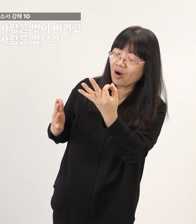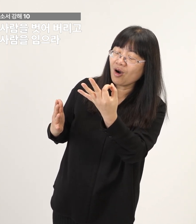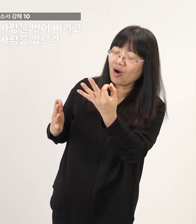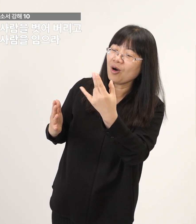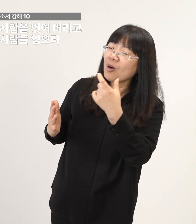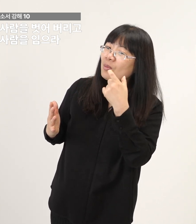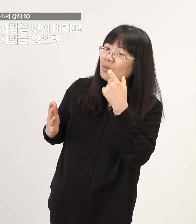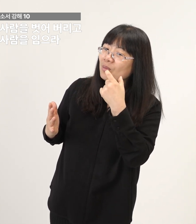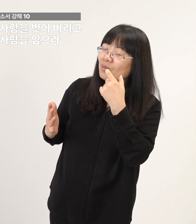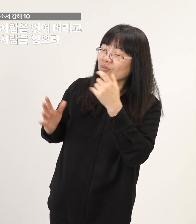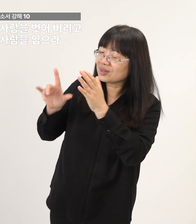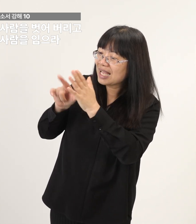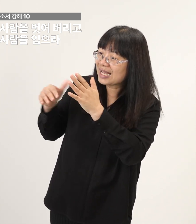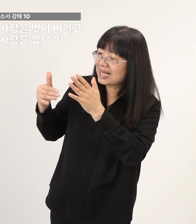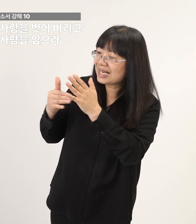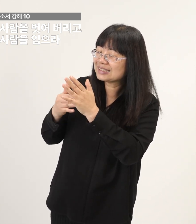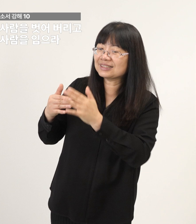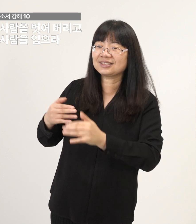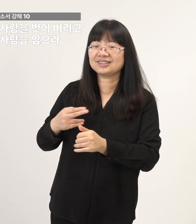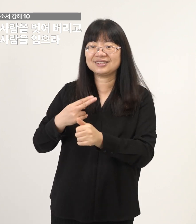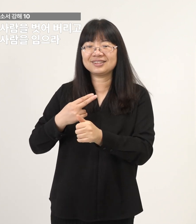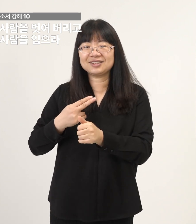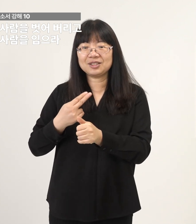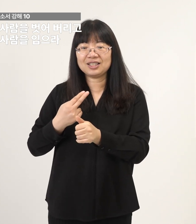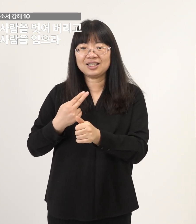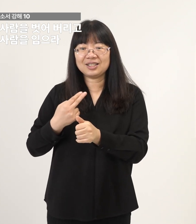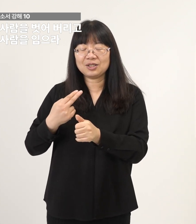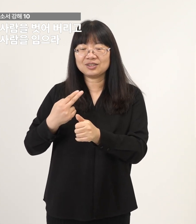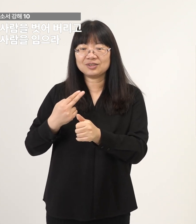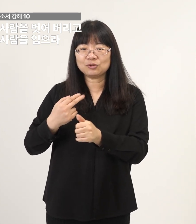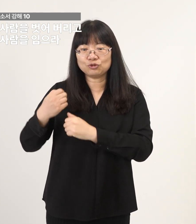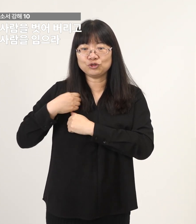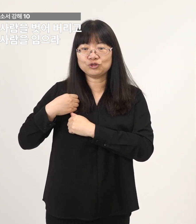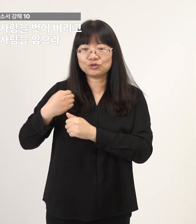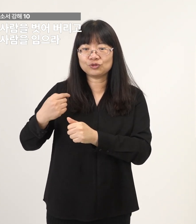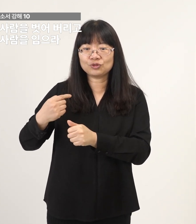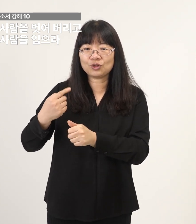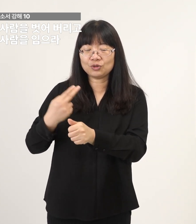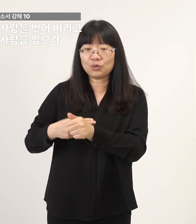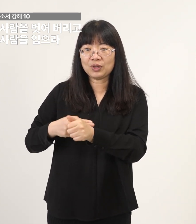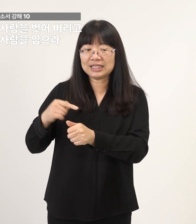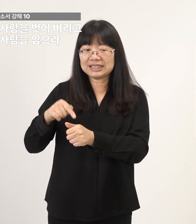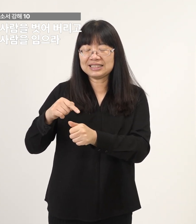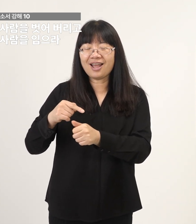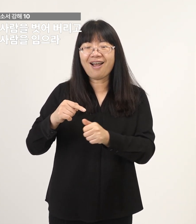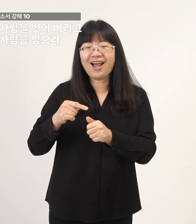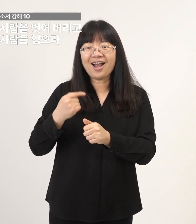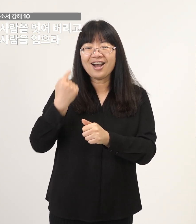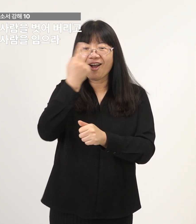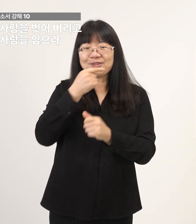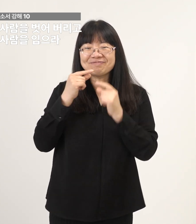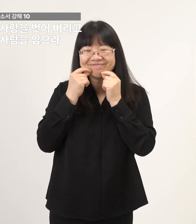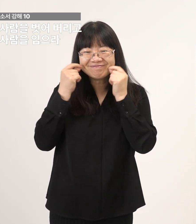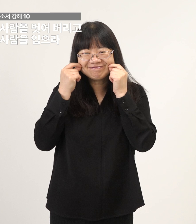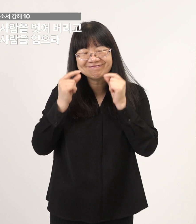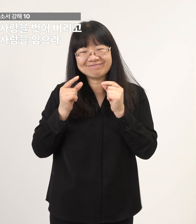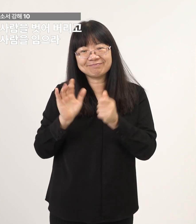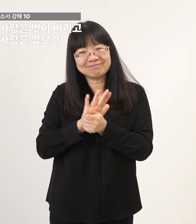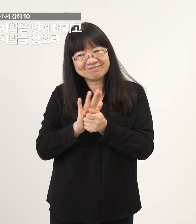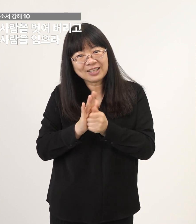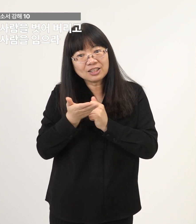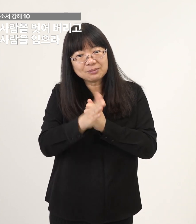아주 천사같이 해요. 그러다가 안 보이는 쪽으로 딱 열이 틀어져서